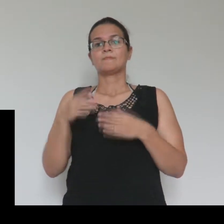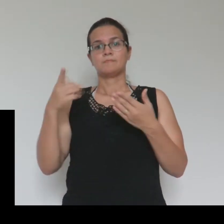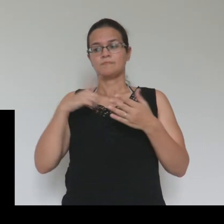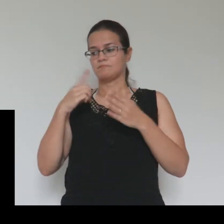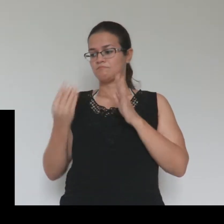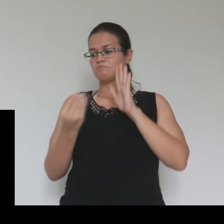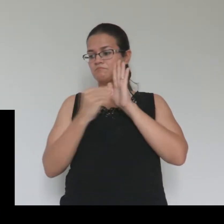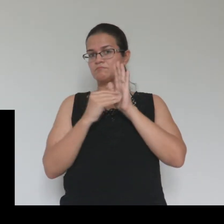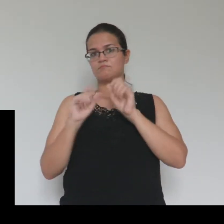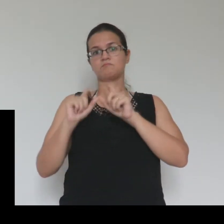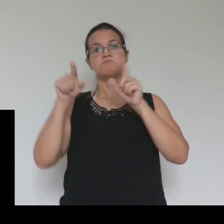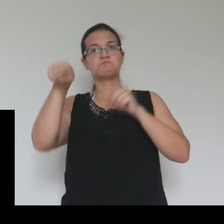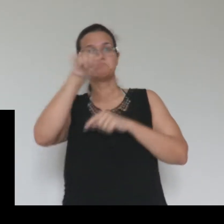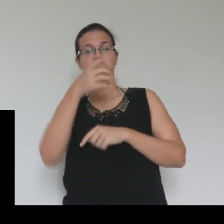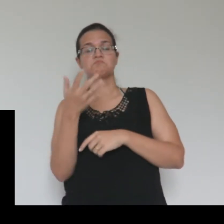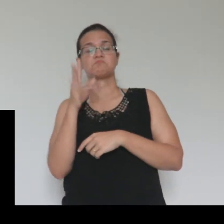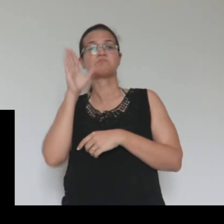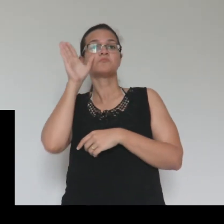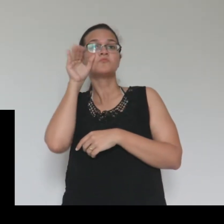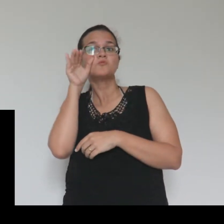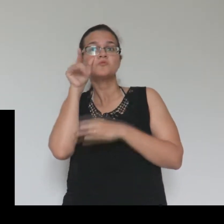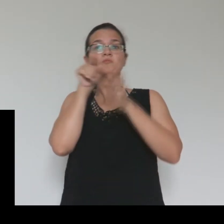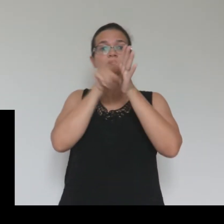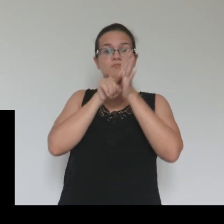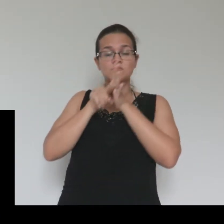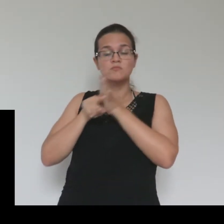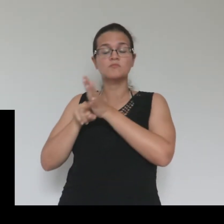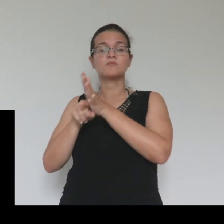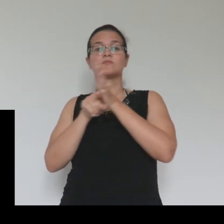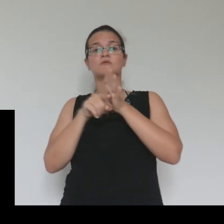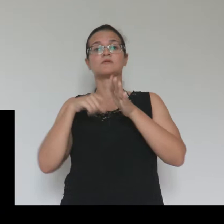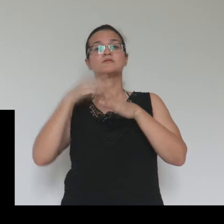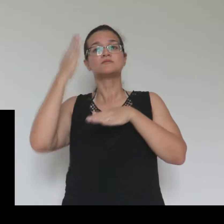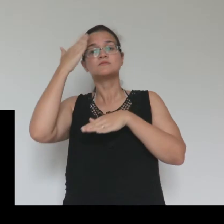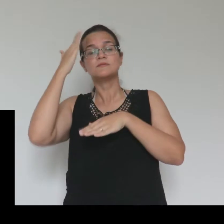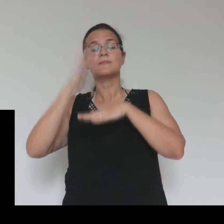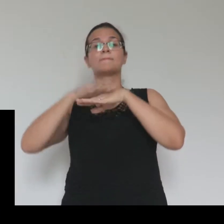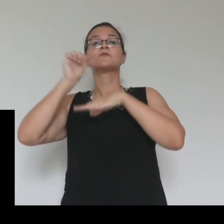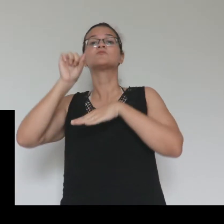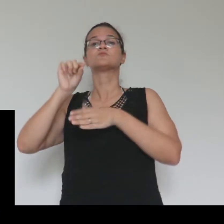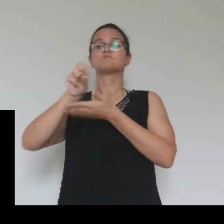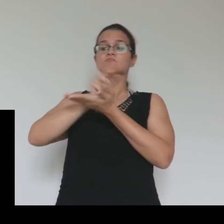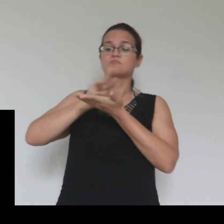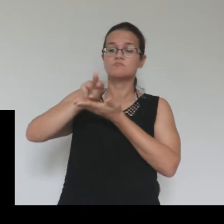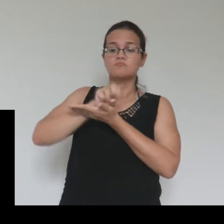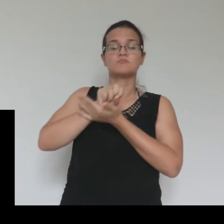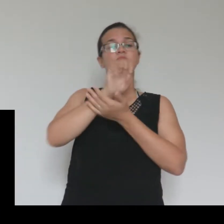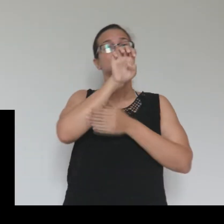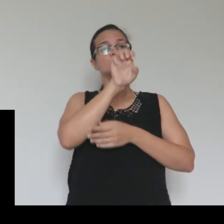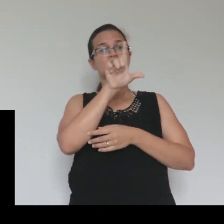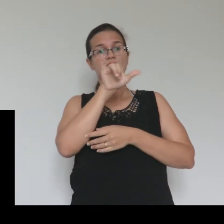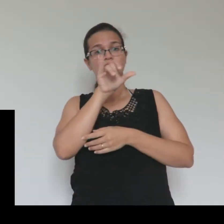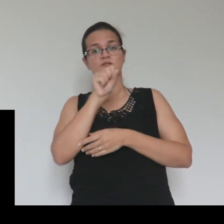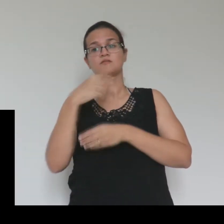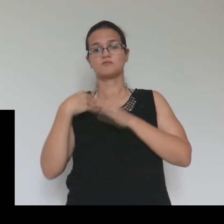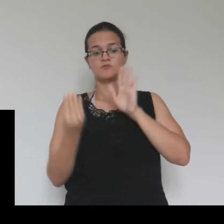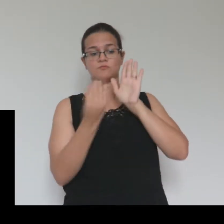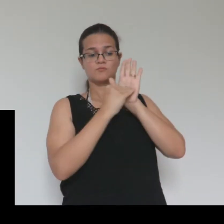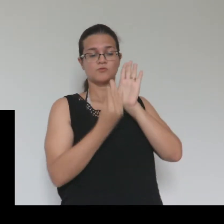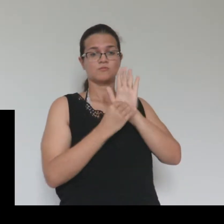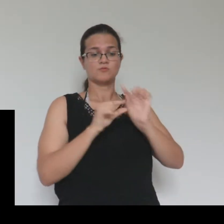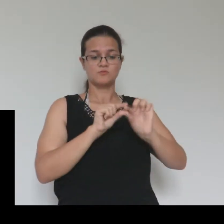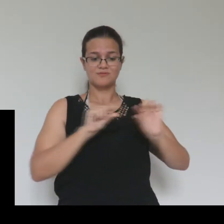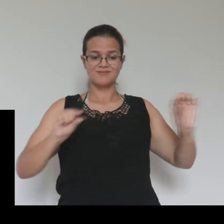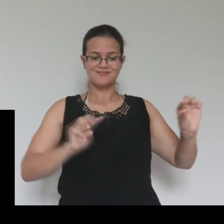tiver curiosidade de saber tanto um pouco mais sobre o Isaac Wright, um pouco mais sobre a Elis. Vou deixar os dois links caso